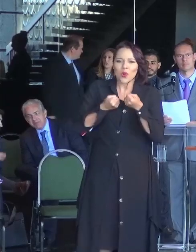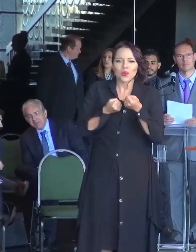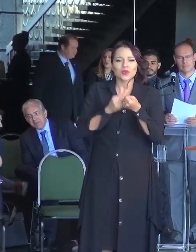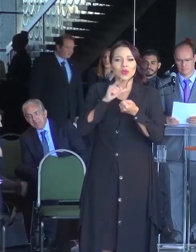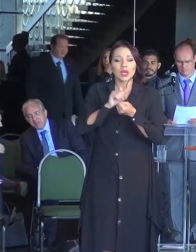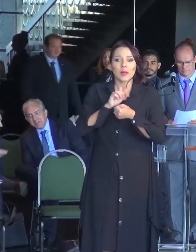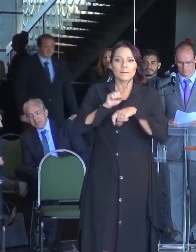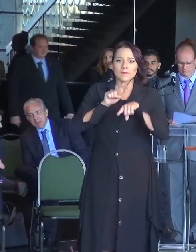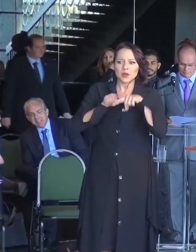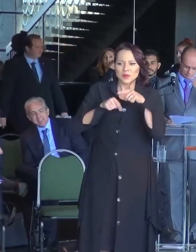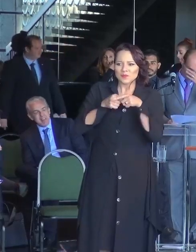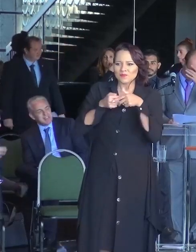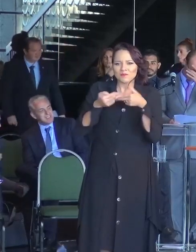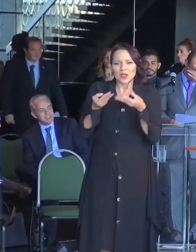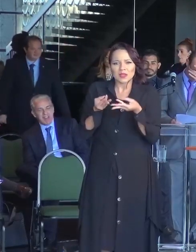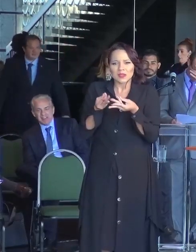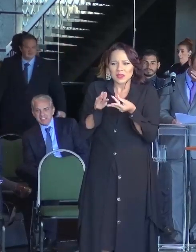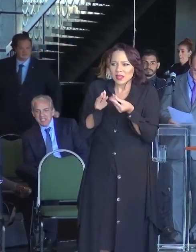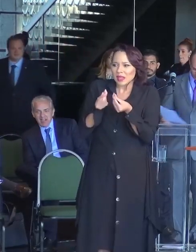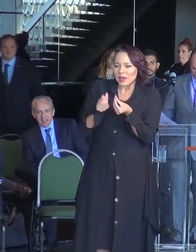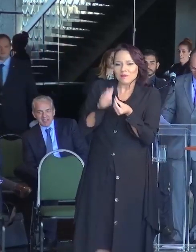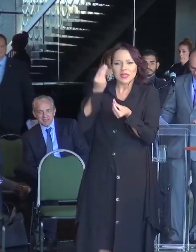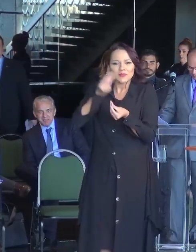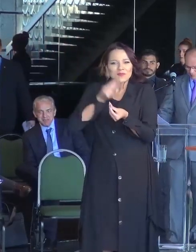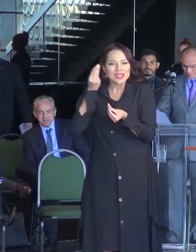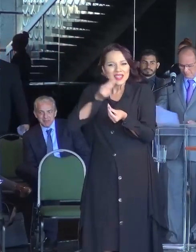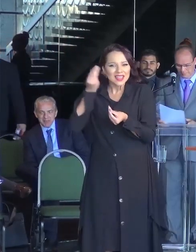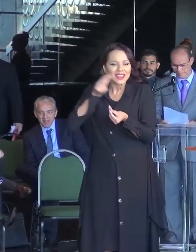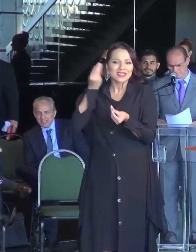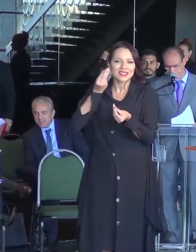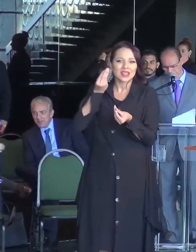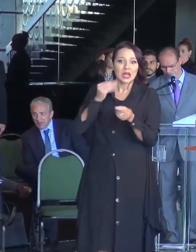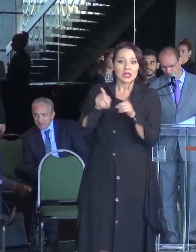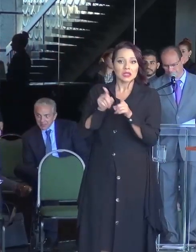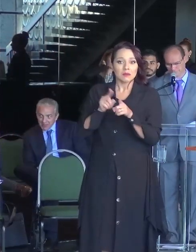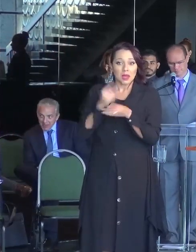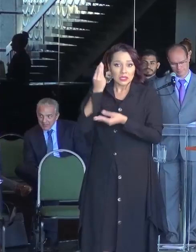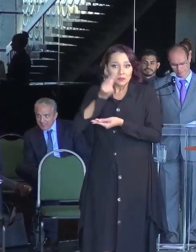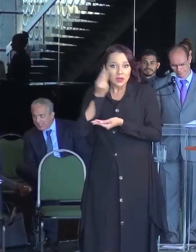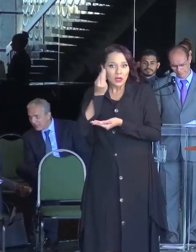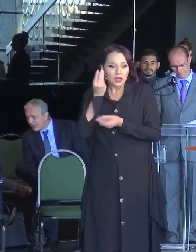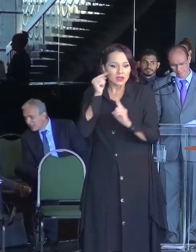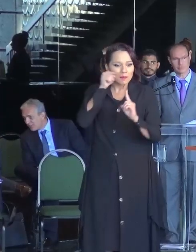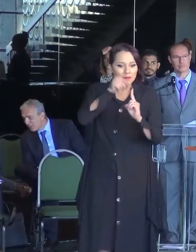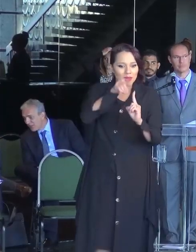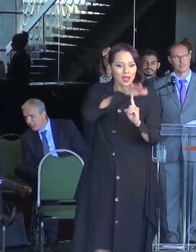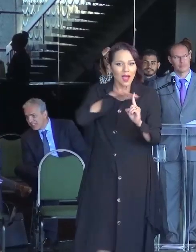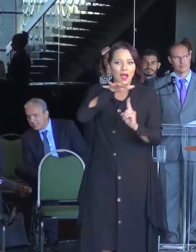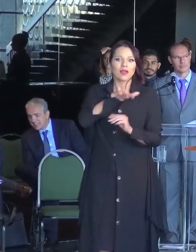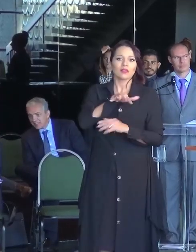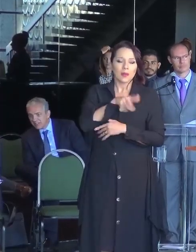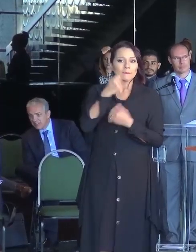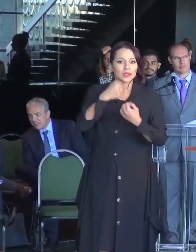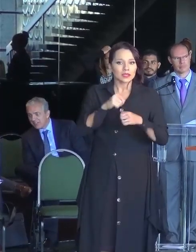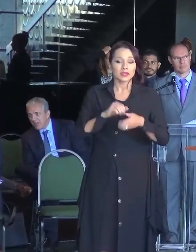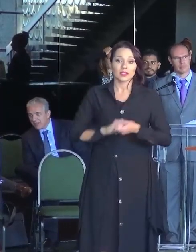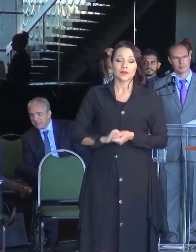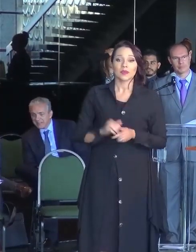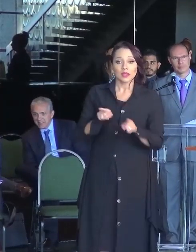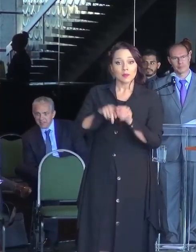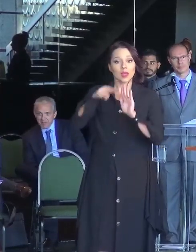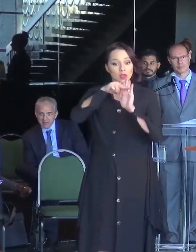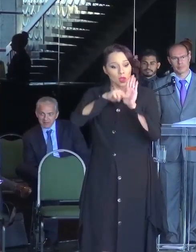pelo material empírico, pela experiência e a aplicação da teoria, claro, sempre ela, e a